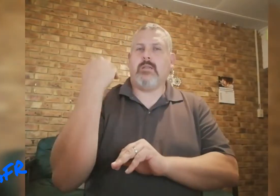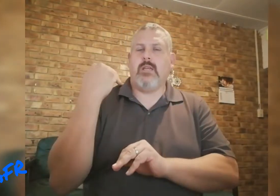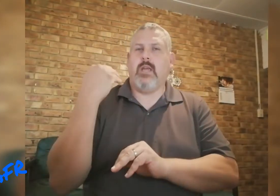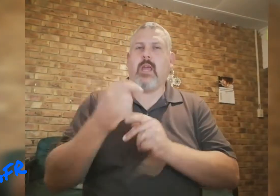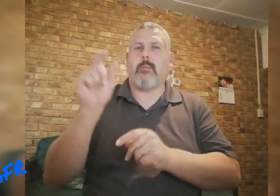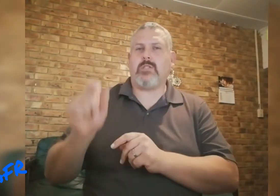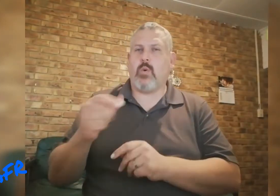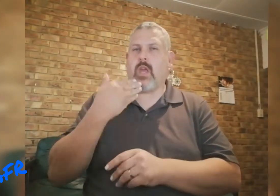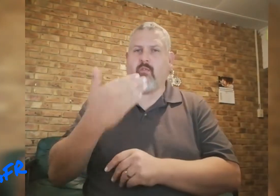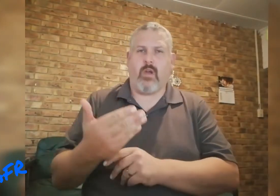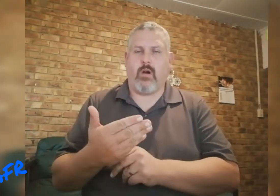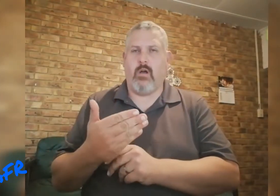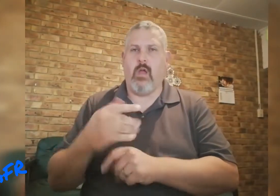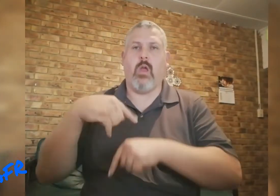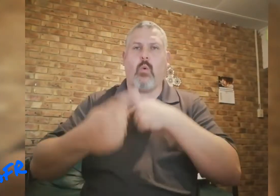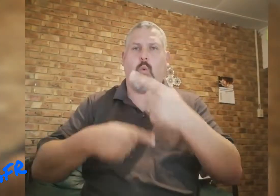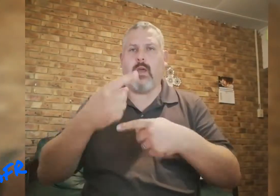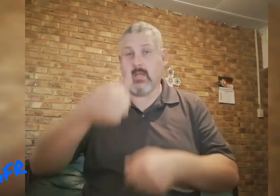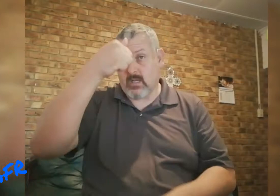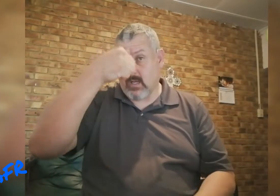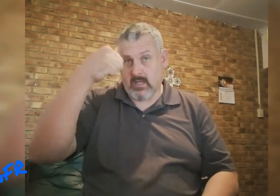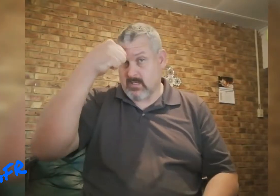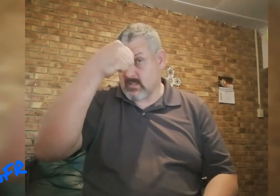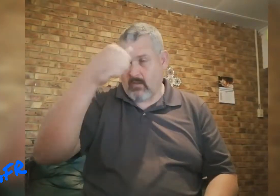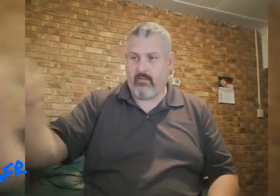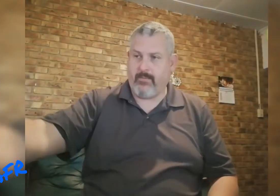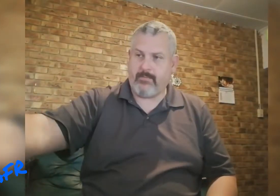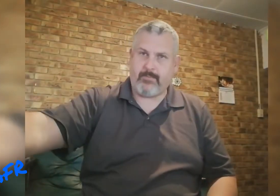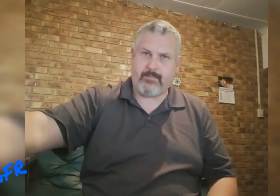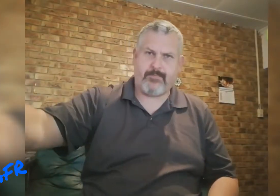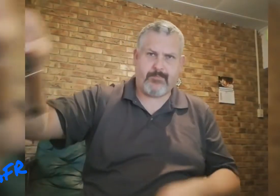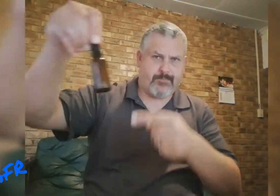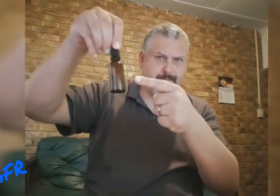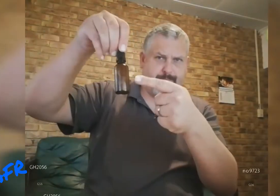Onlangs het 'n persoon gevra oor self.